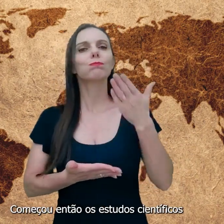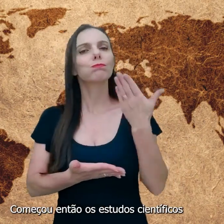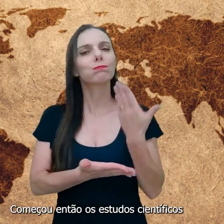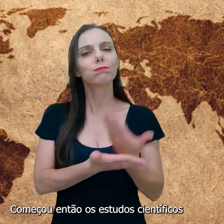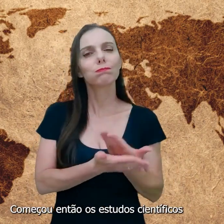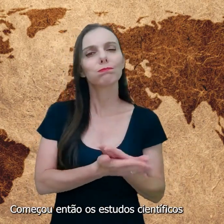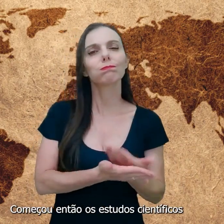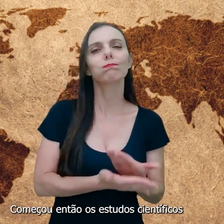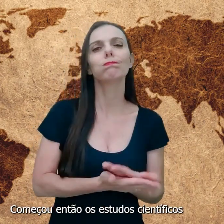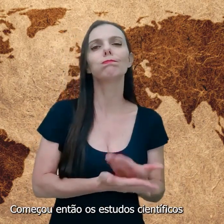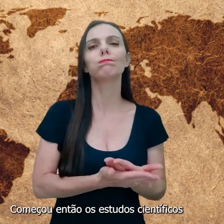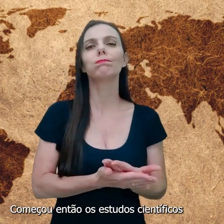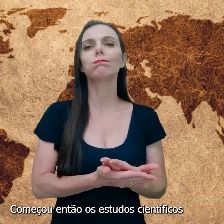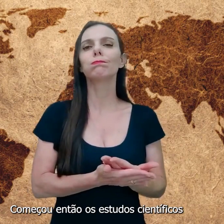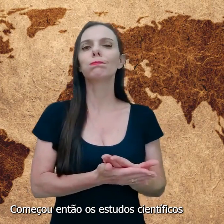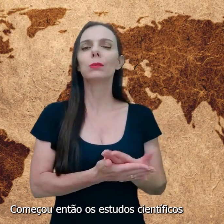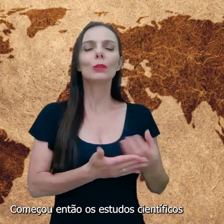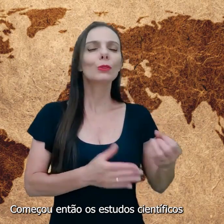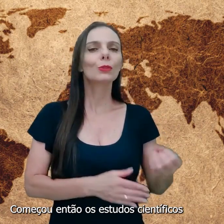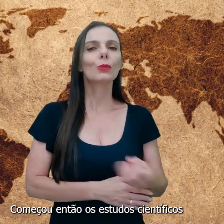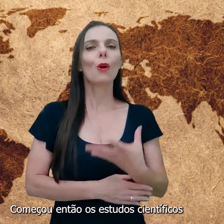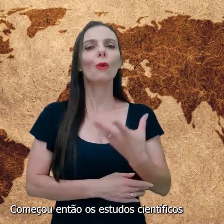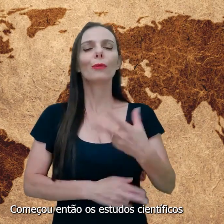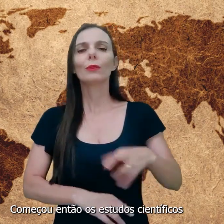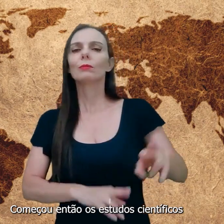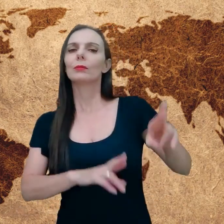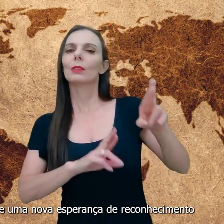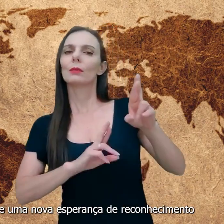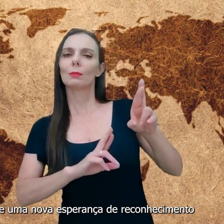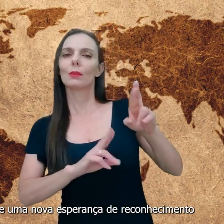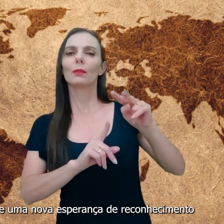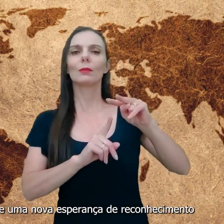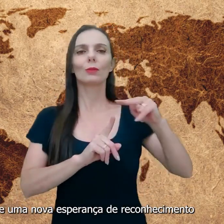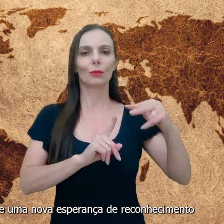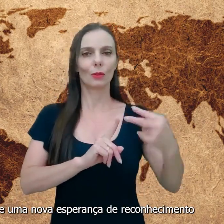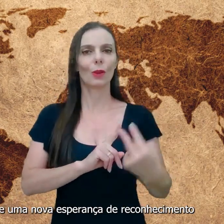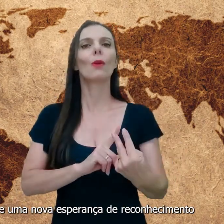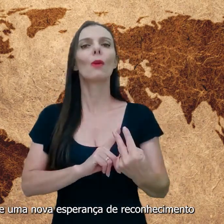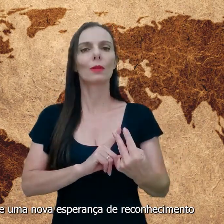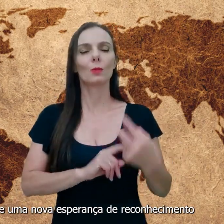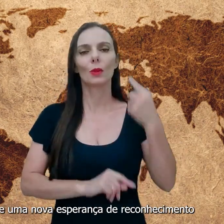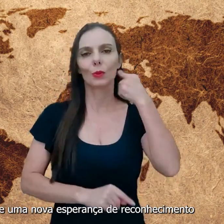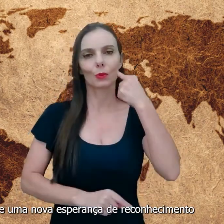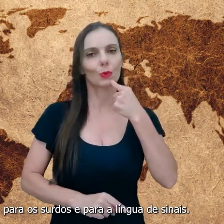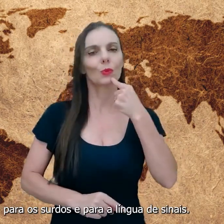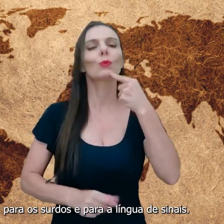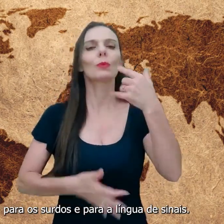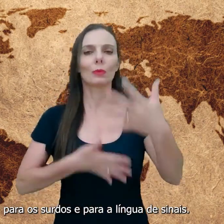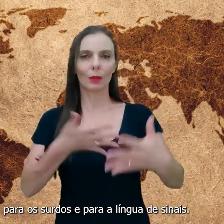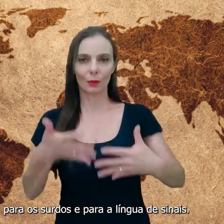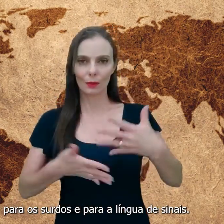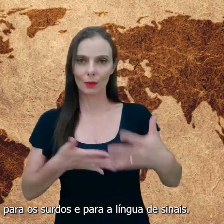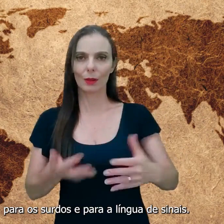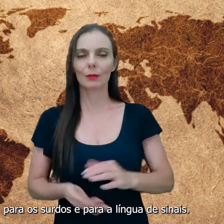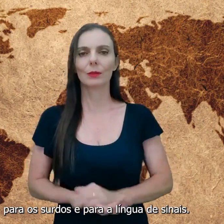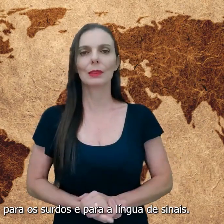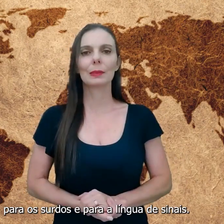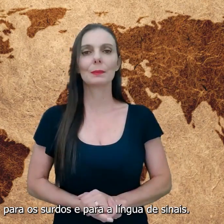Começou então os estudos científicos e uma nova esperança de reconhecimento para os surdos e para a língua de